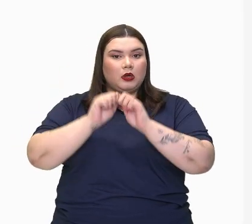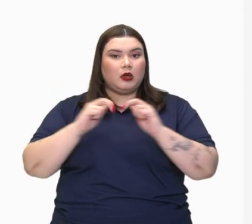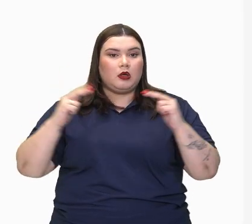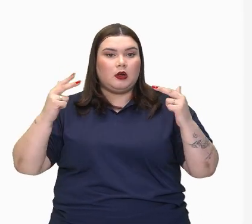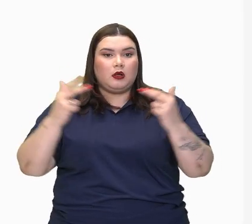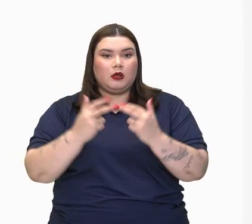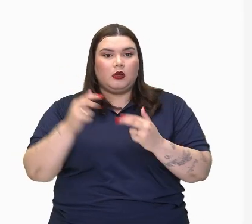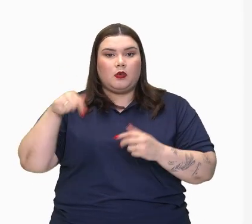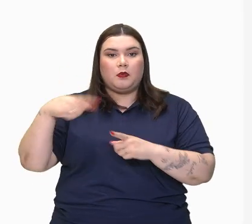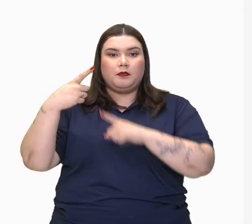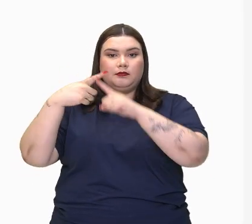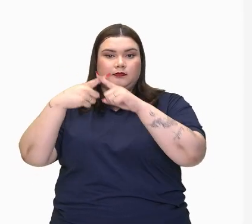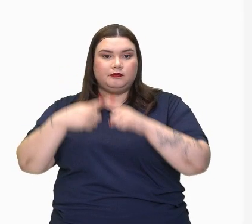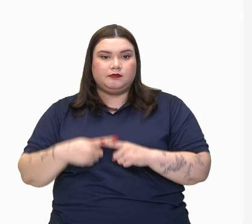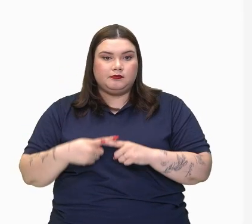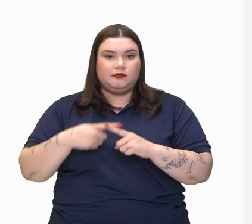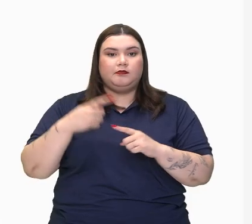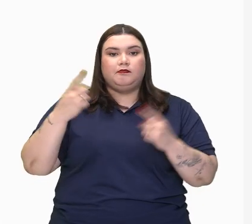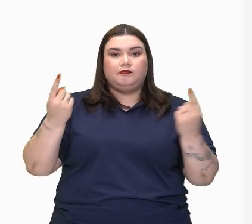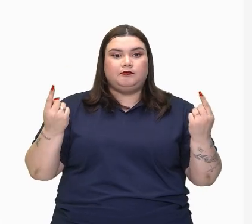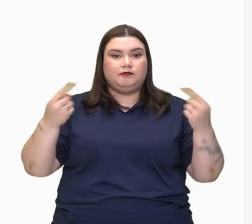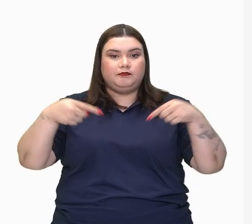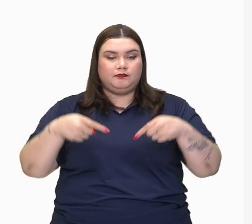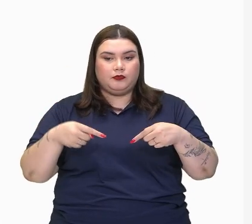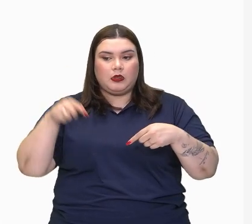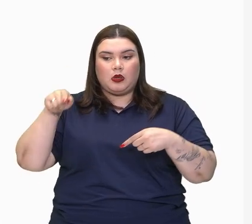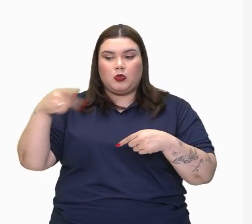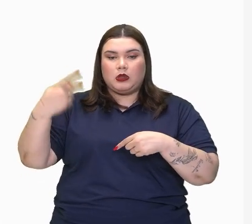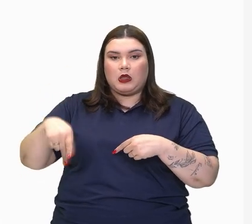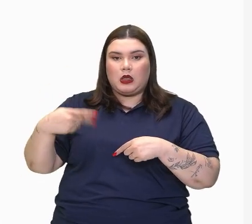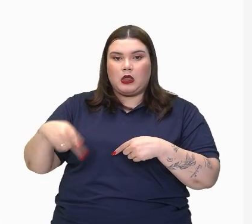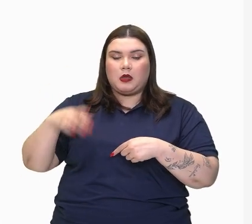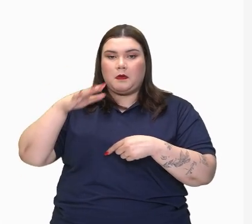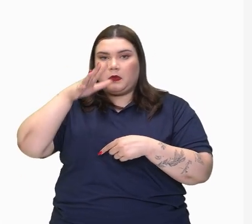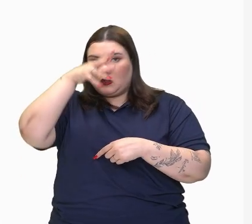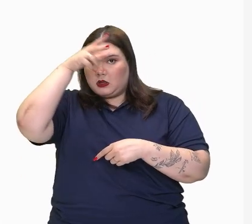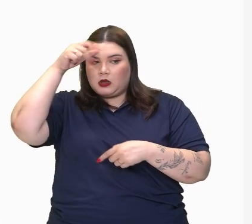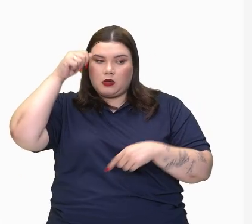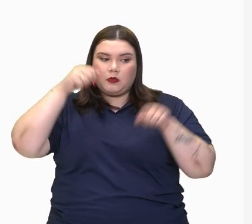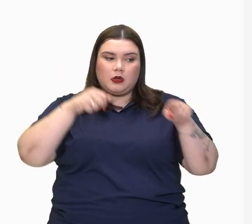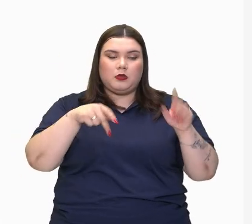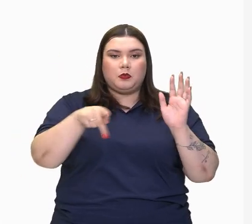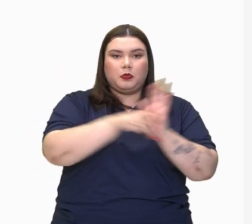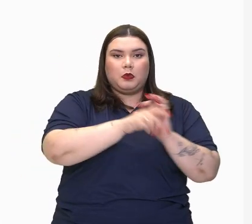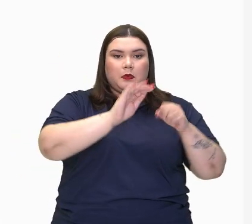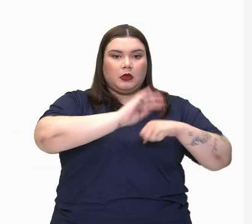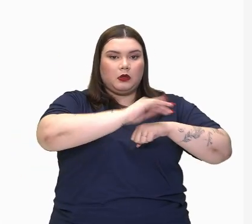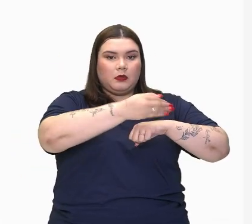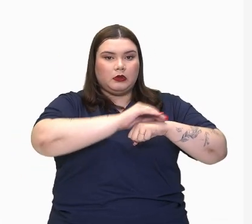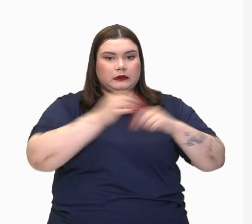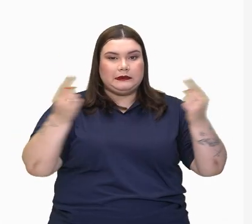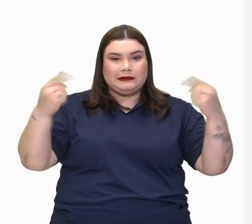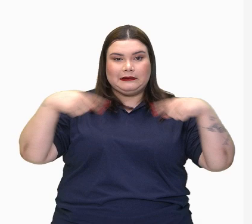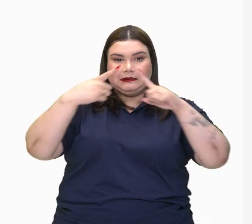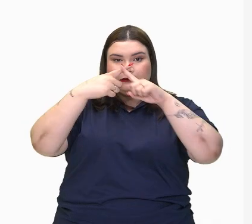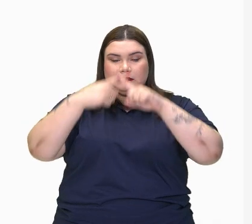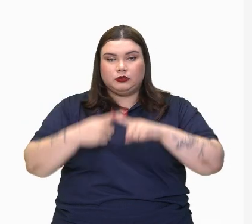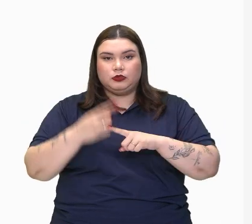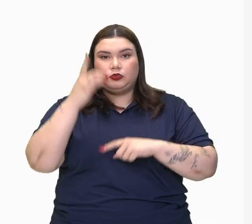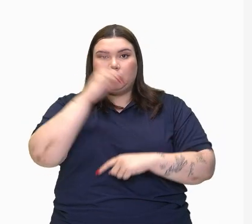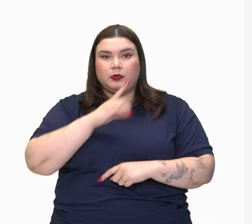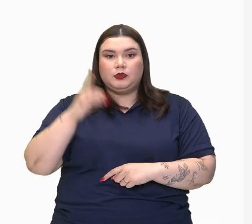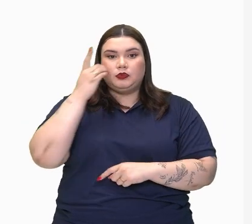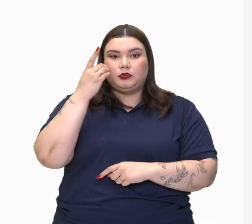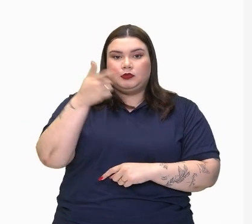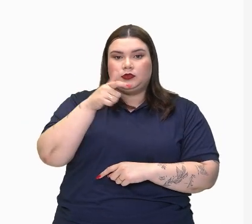o Nacional de Manaus e o Penarol de Itacoatiara duelaram em uma partida acirrada neste domingo, 25, com